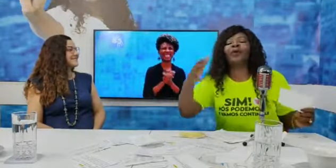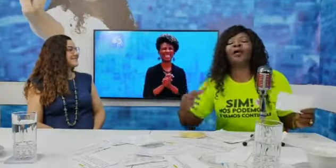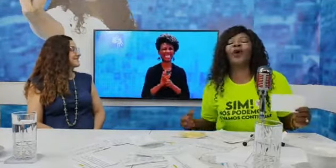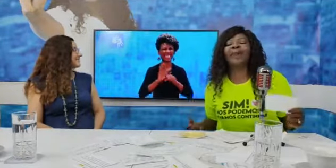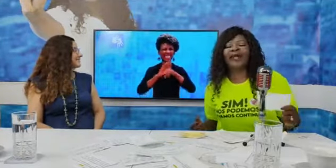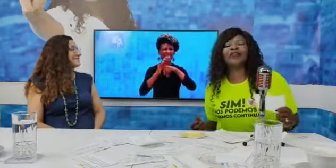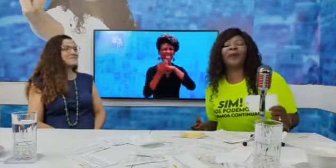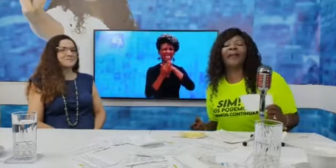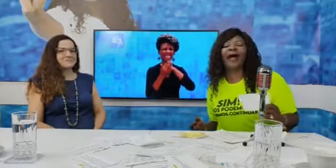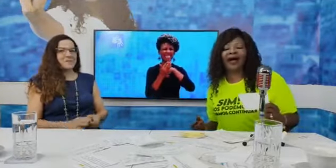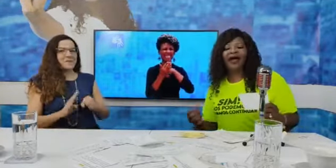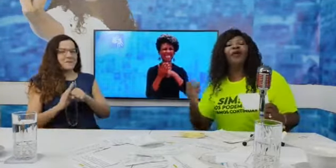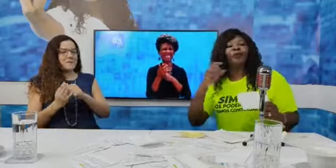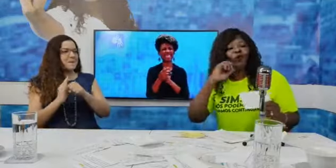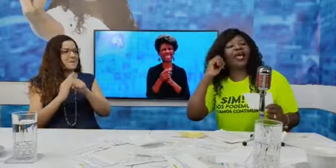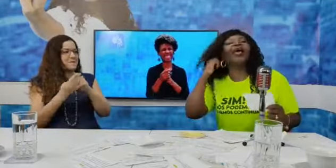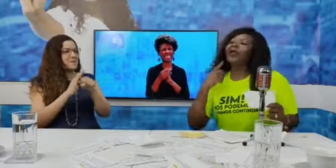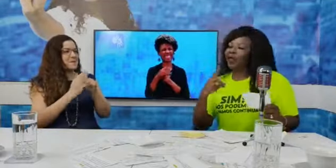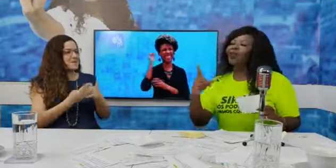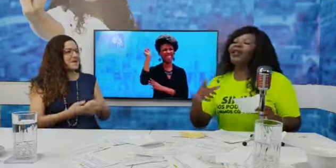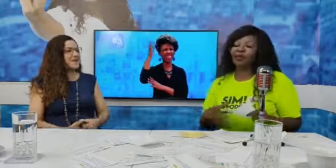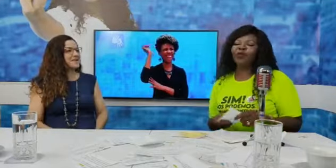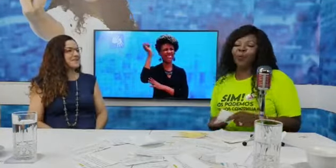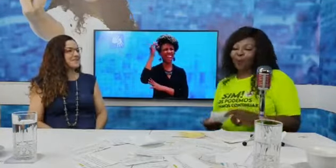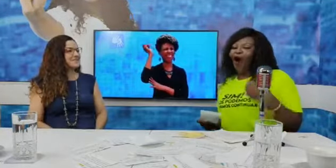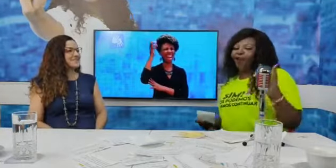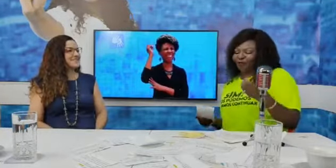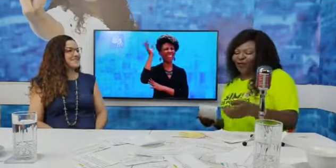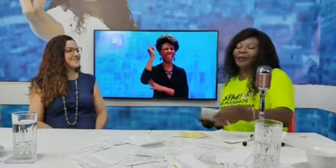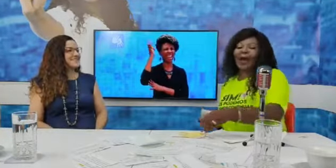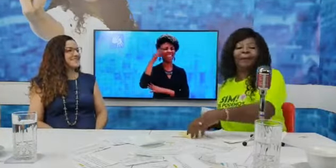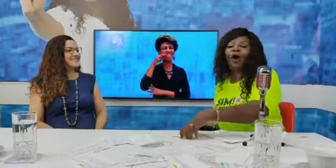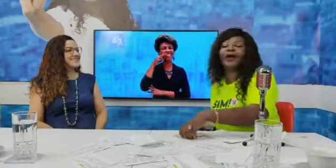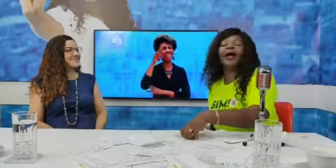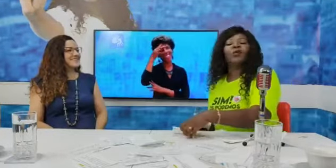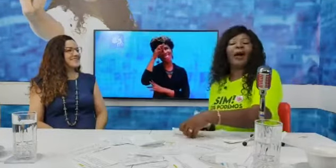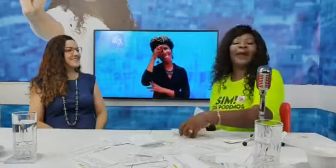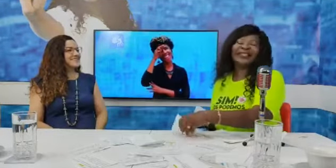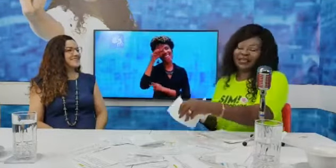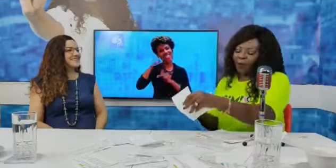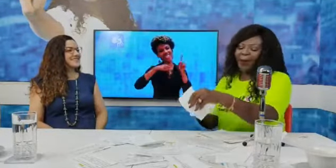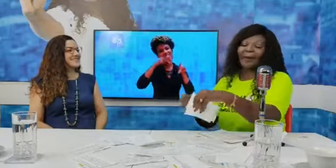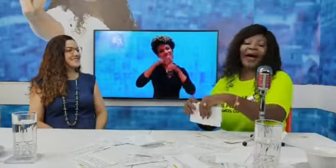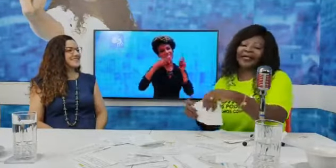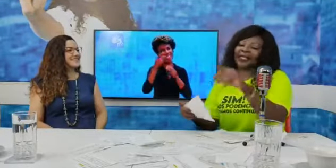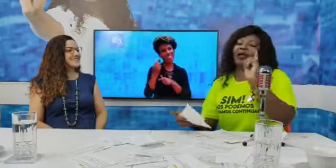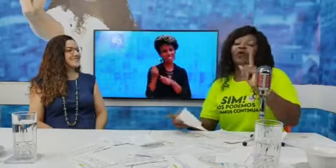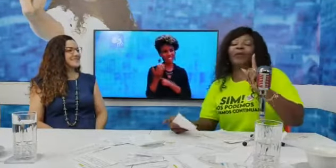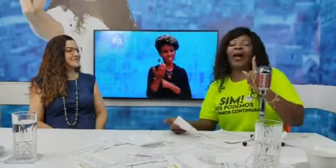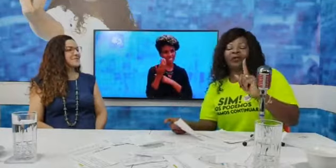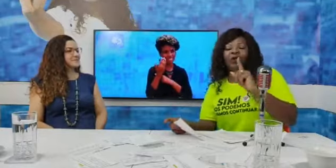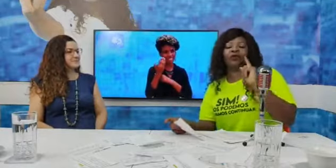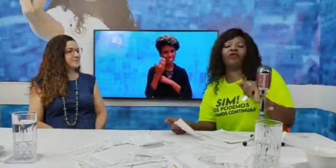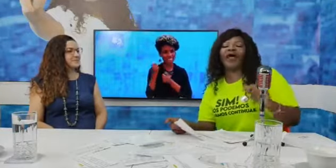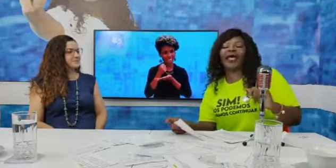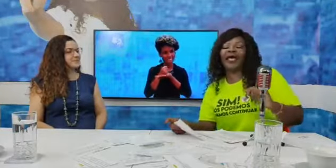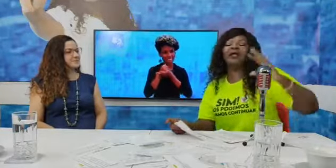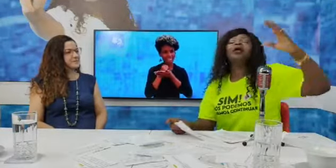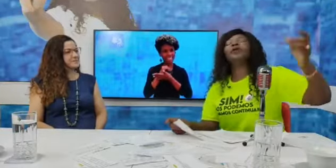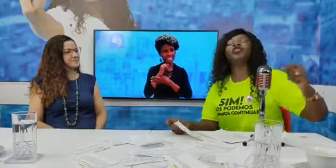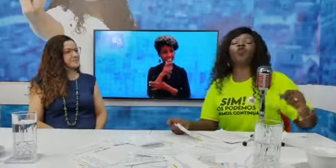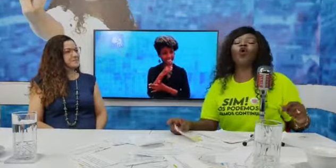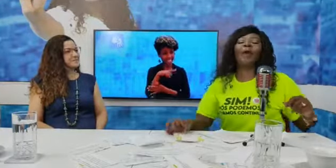mas eu mando um abração para Barra, porque eu me lembro do povo que me apoia. Um abração para Barra. E se tem algum bairro que eu não